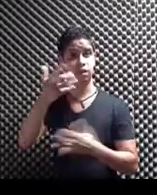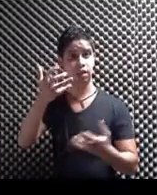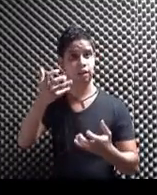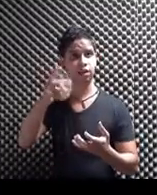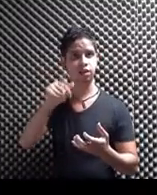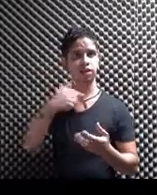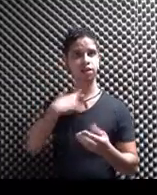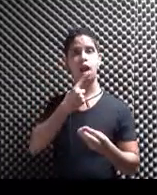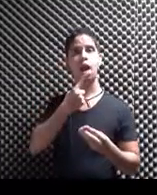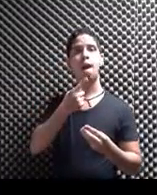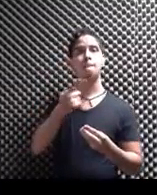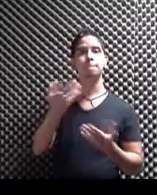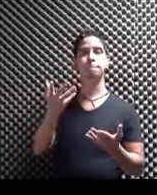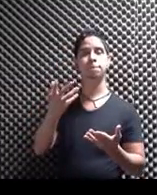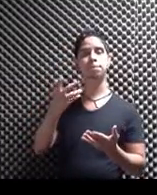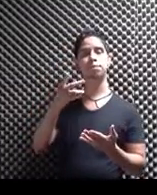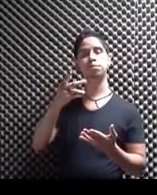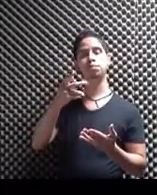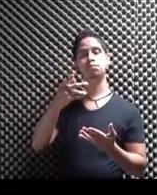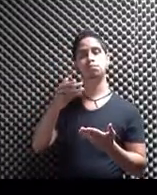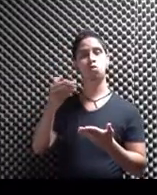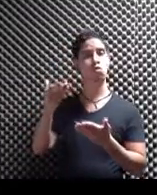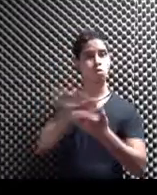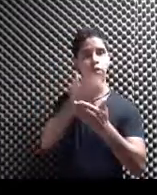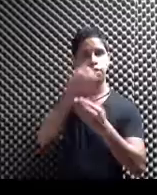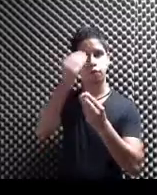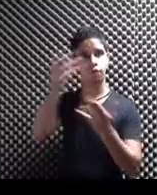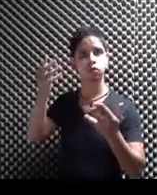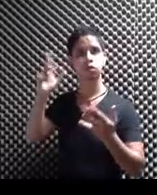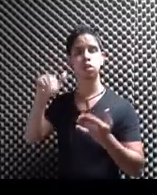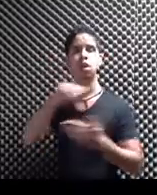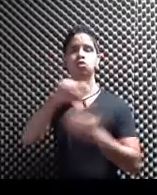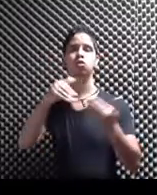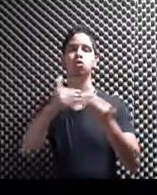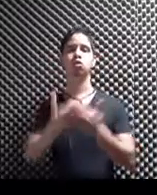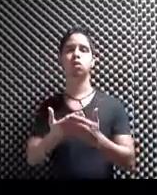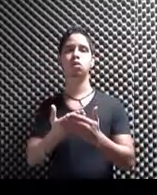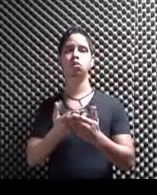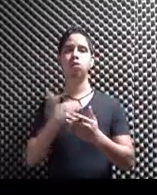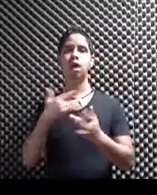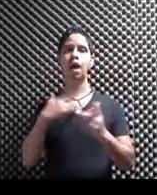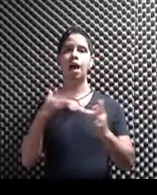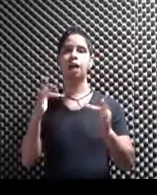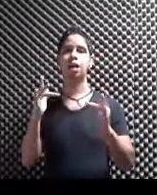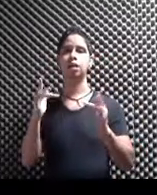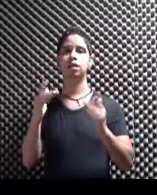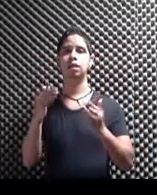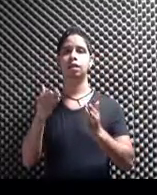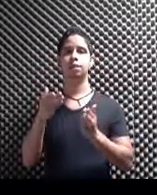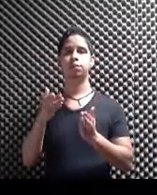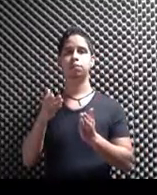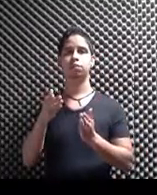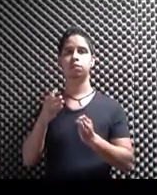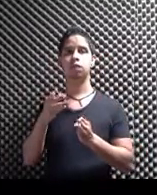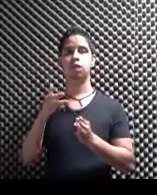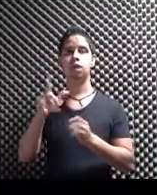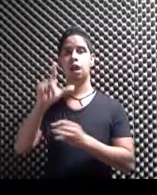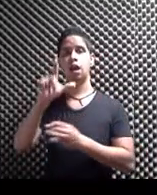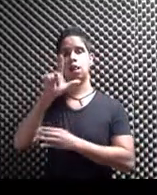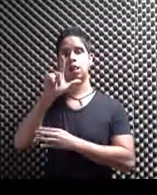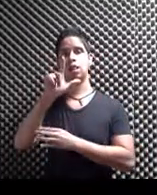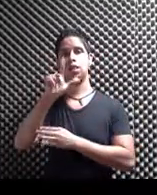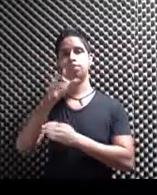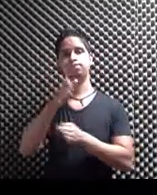primicias. Se develan todo lo que es una línea de productos nuevo para esta